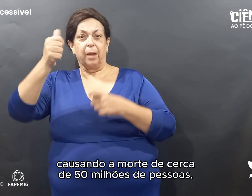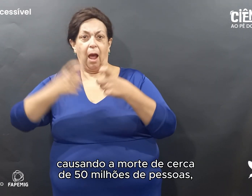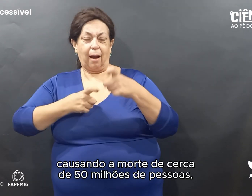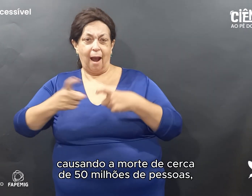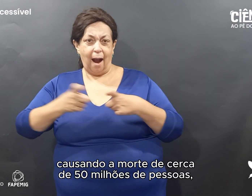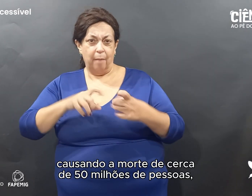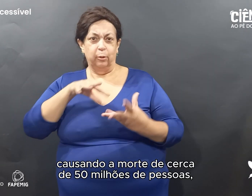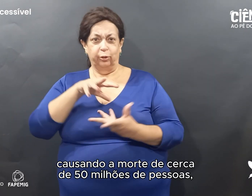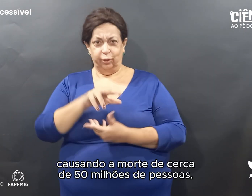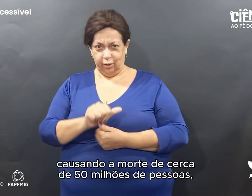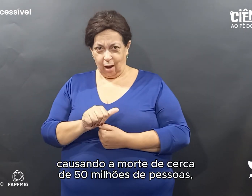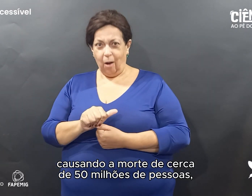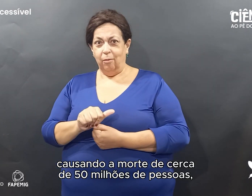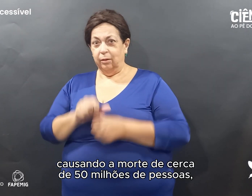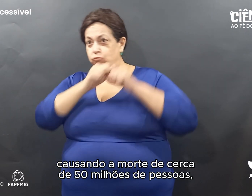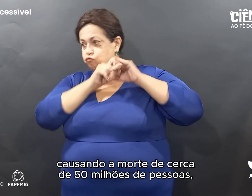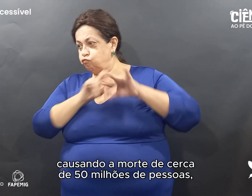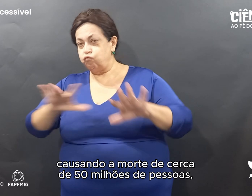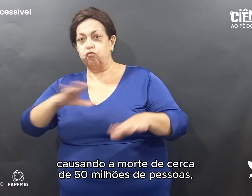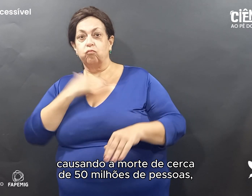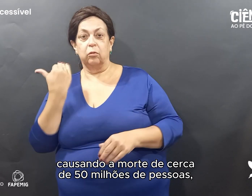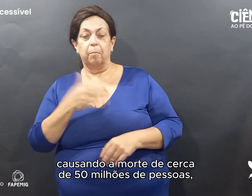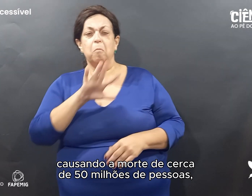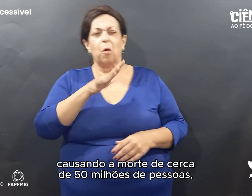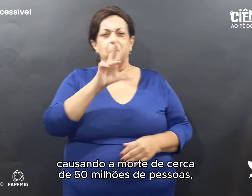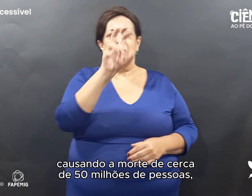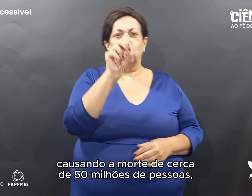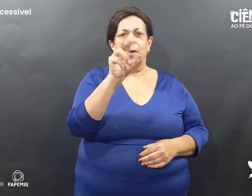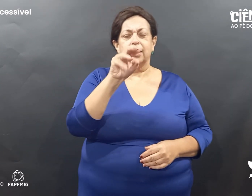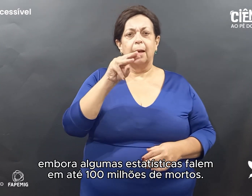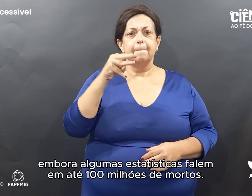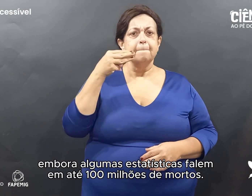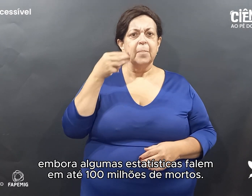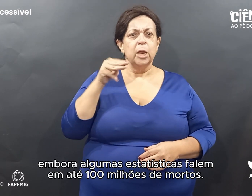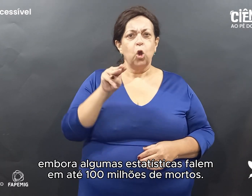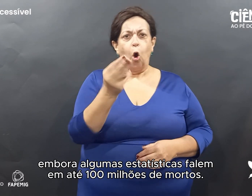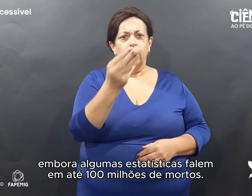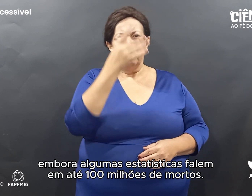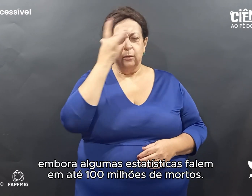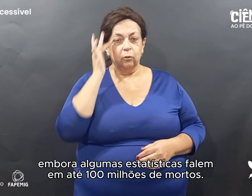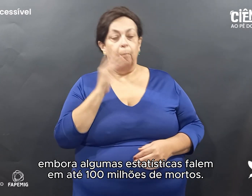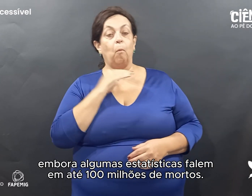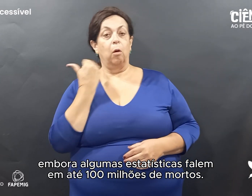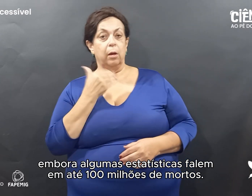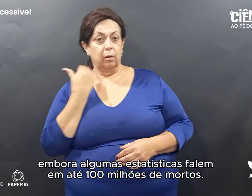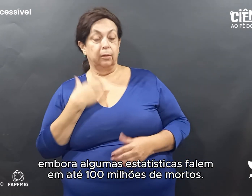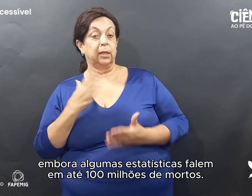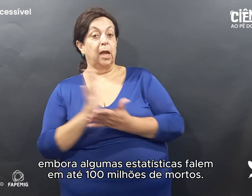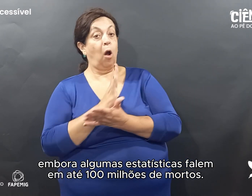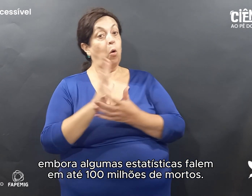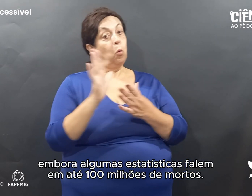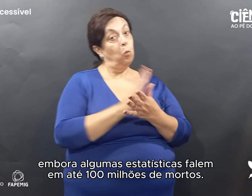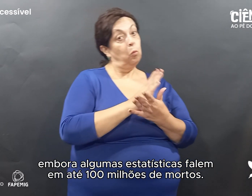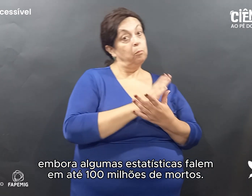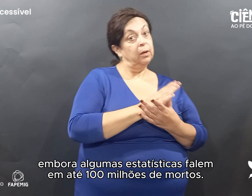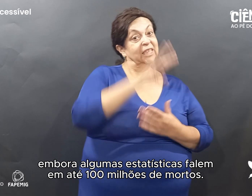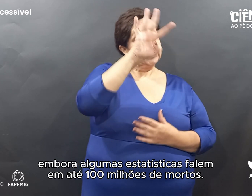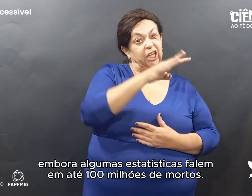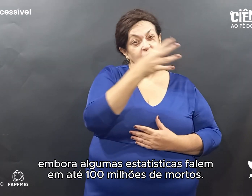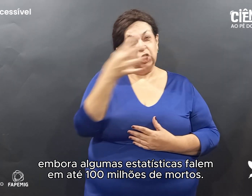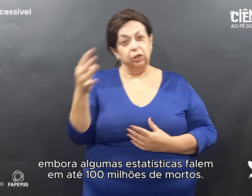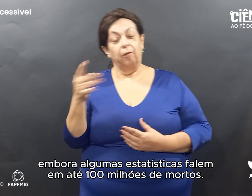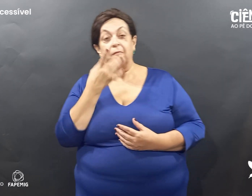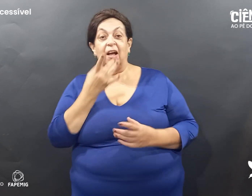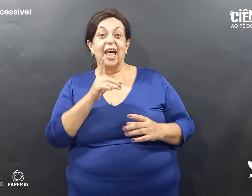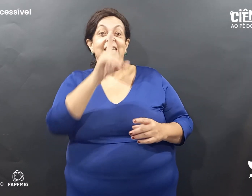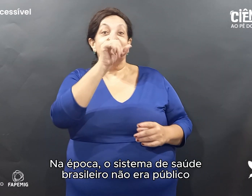mundo, causando a morte de cerca de 50 milhões de pessoas, embora algumas estatísticas falem em até 100 milhões